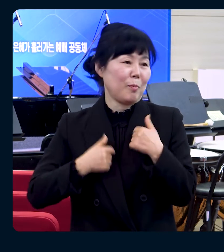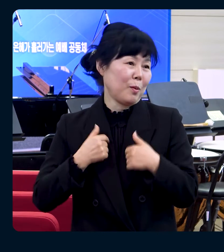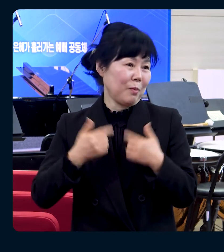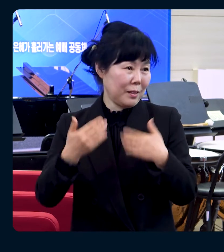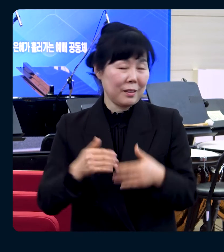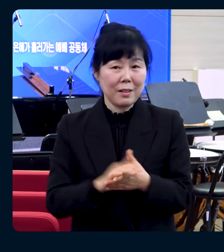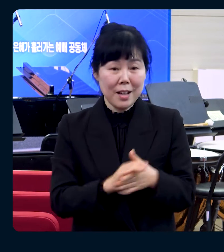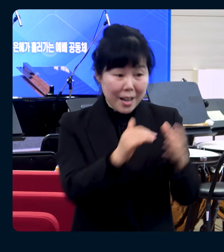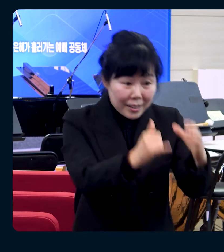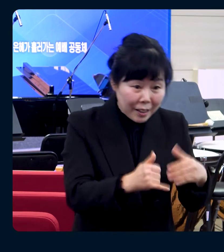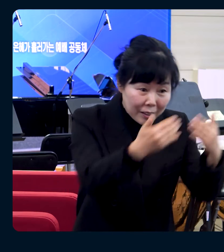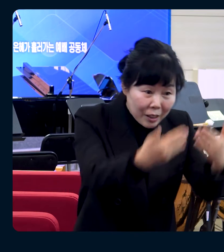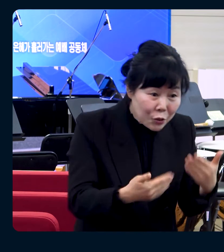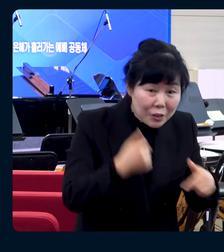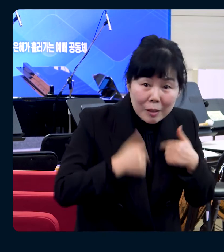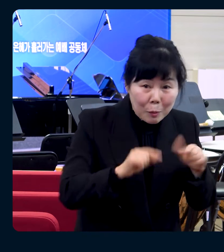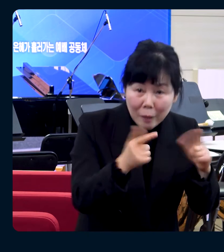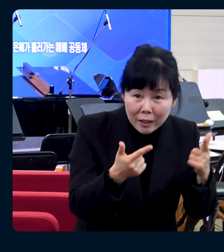세상적인 기쁨이 아닌